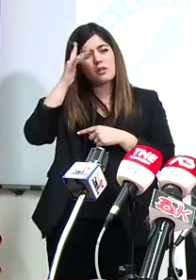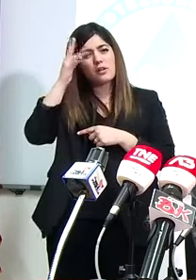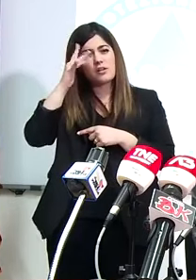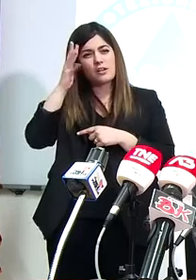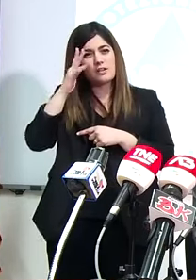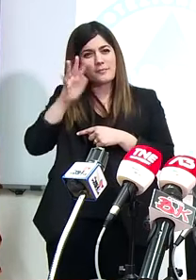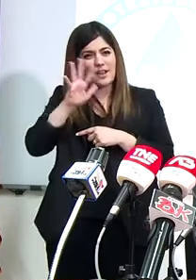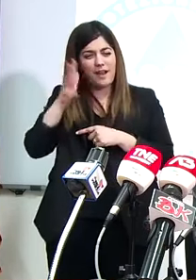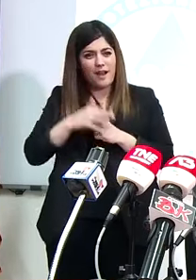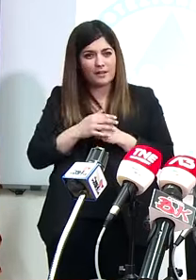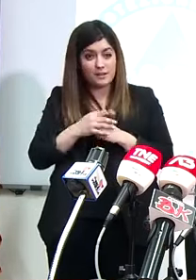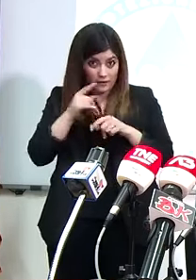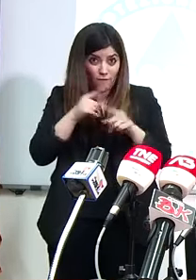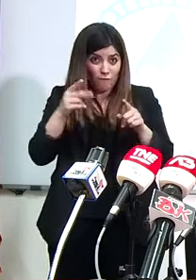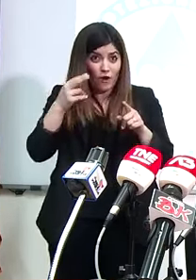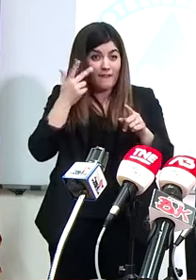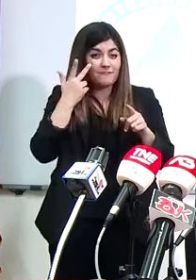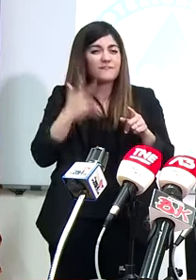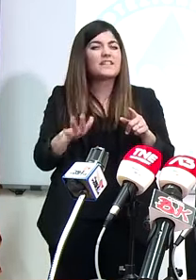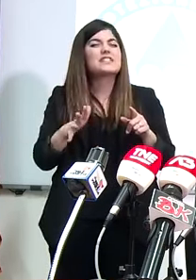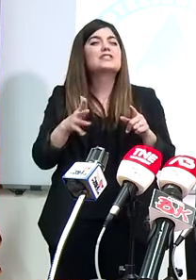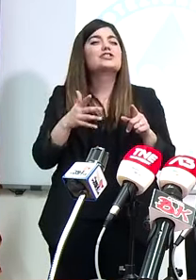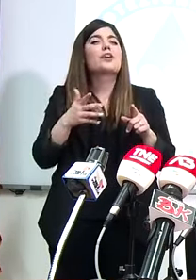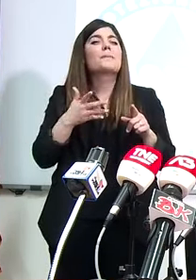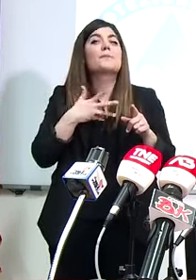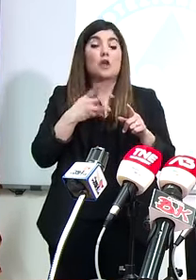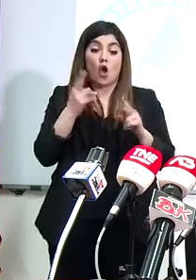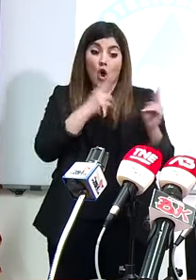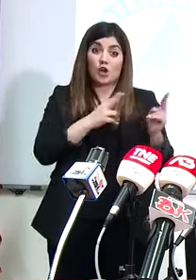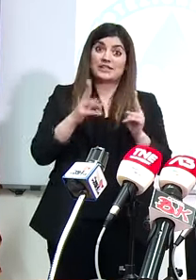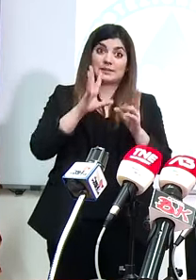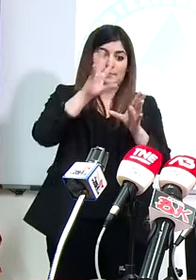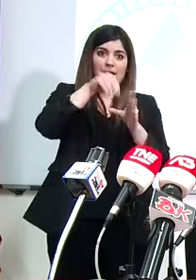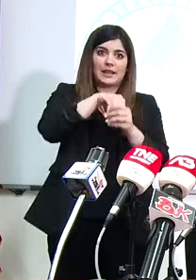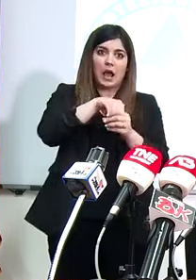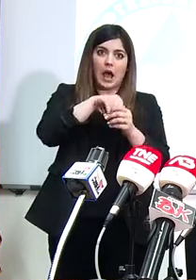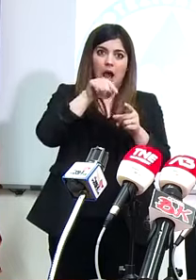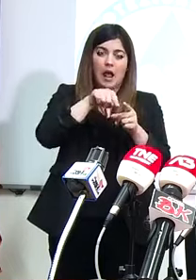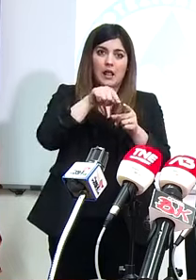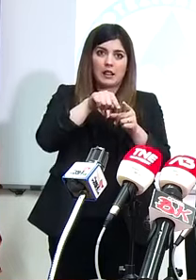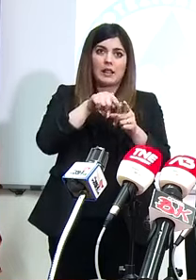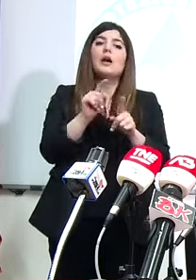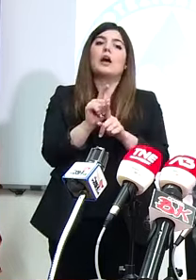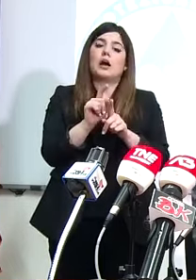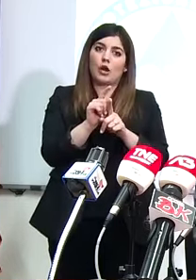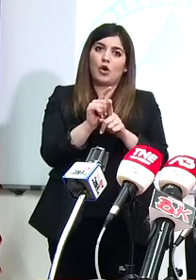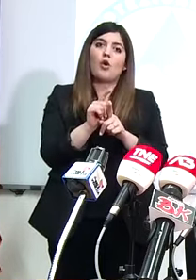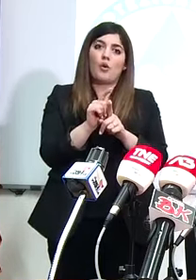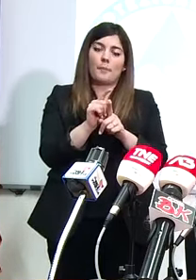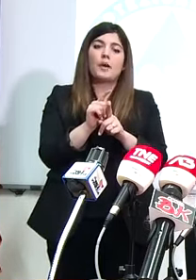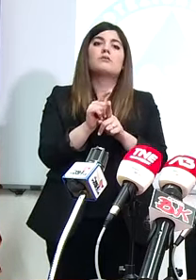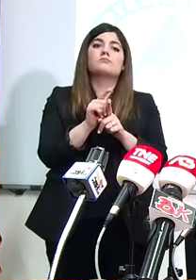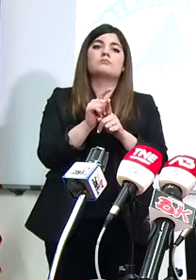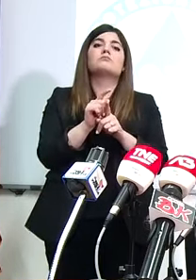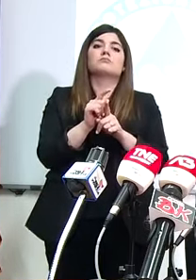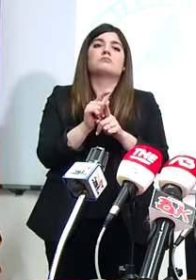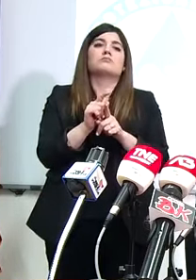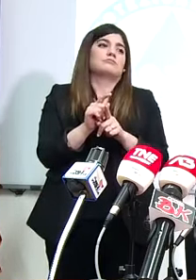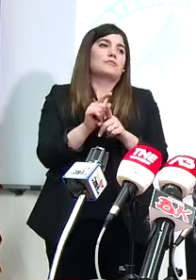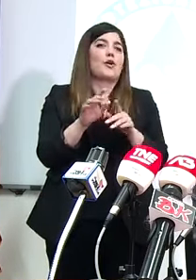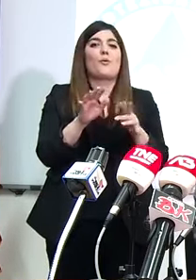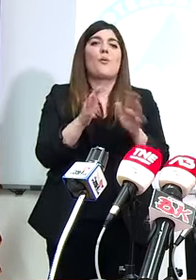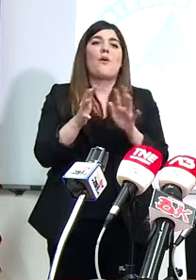notato che c'è stata una stagione nella quale l'ospedale è stato vissuto come un grande centro di happening commerciale la parrucchiera le